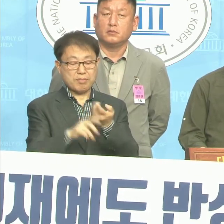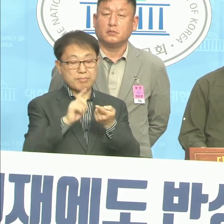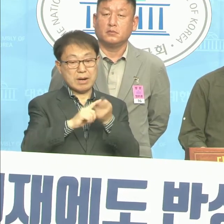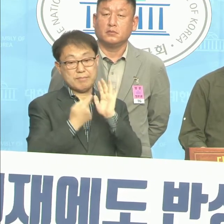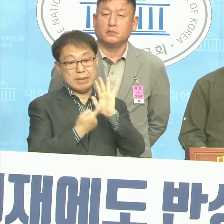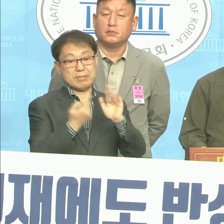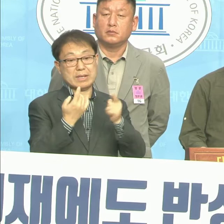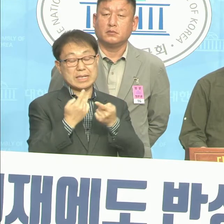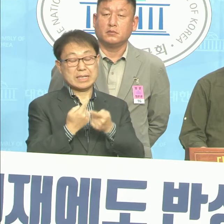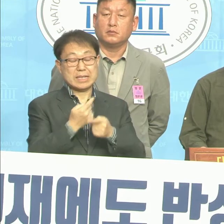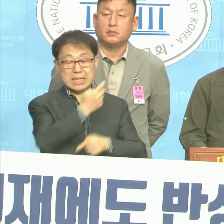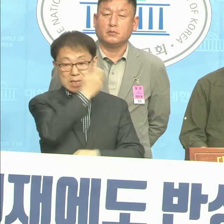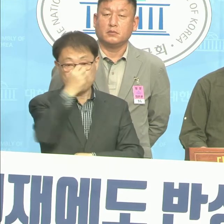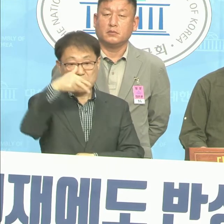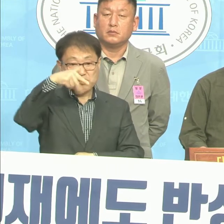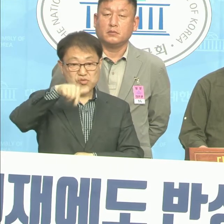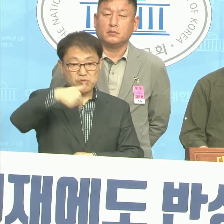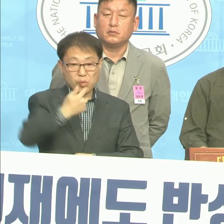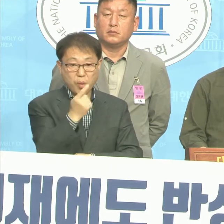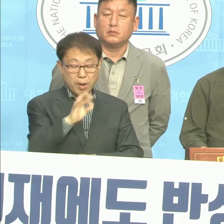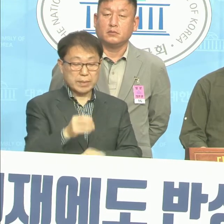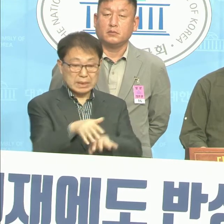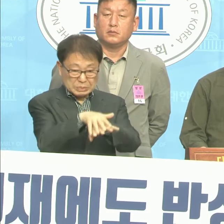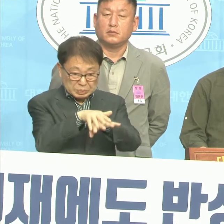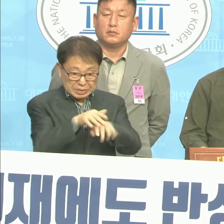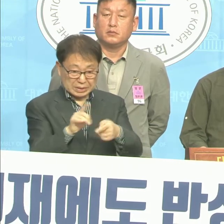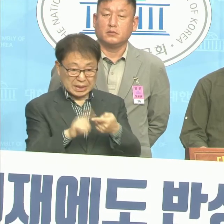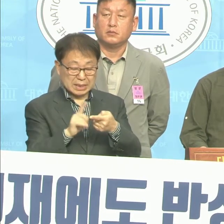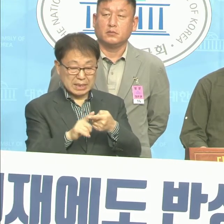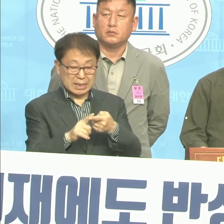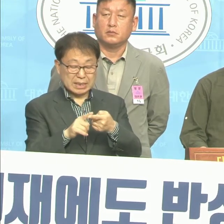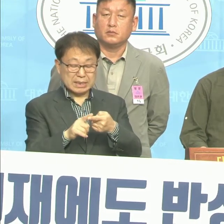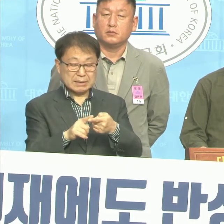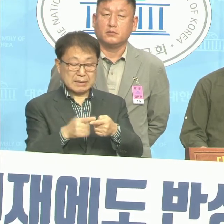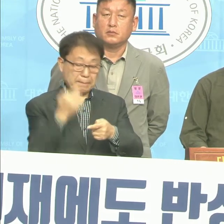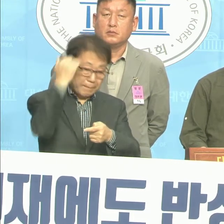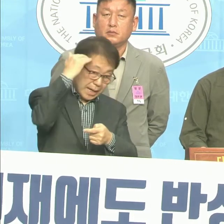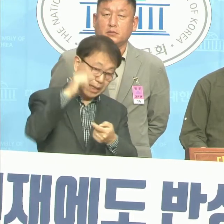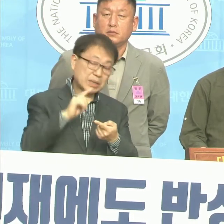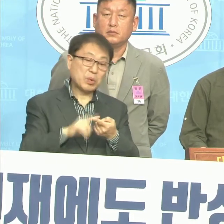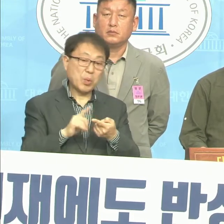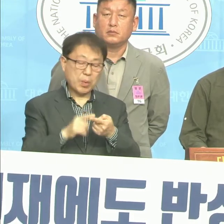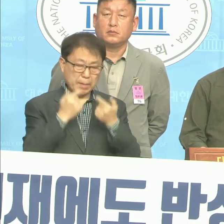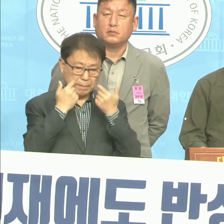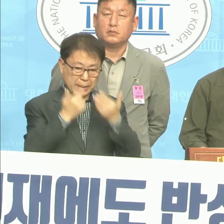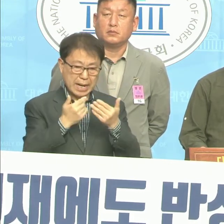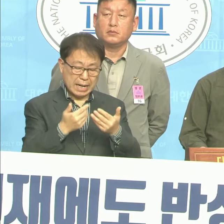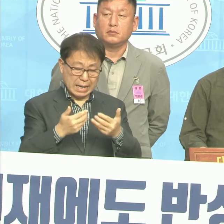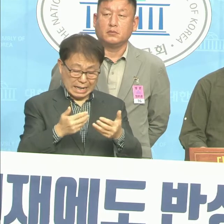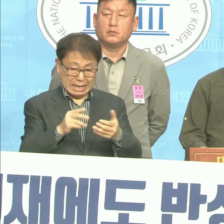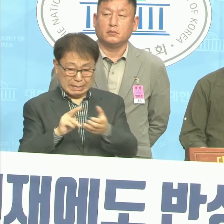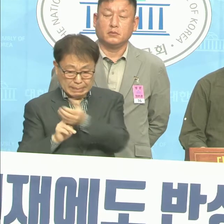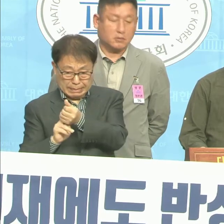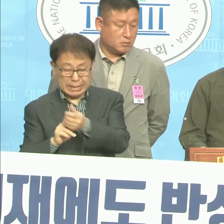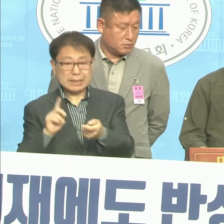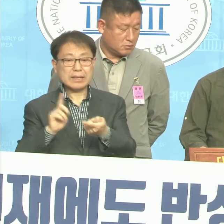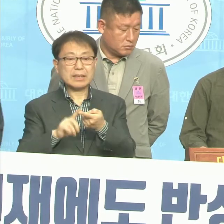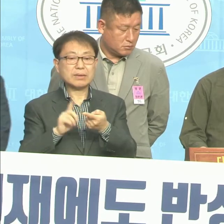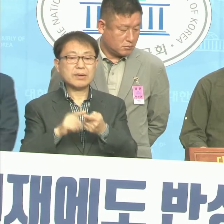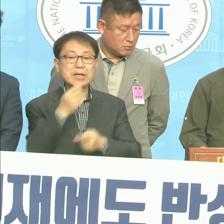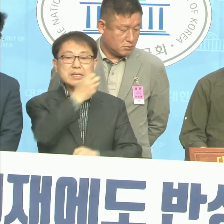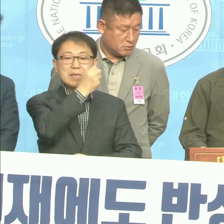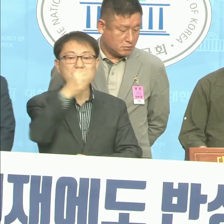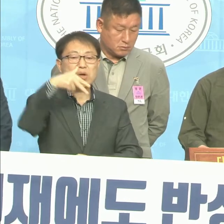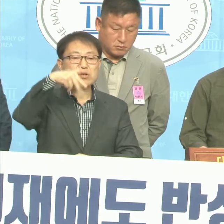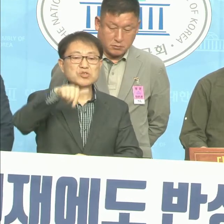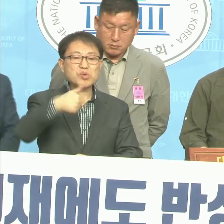내용은 삼성중공업에 조직적인 직전 조사 방이 행위와 철저한 자료 은폐 혐의 로 삼성중공업이